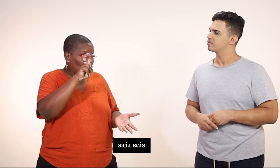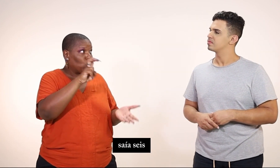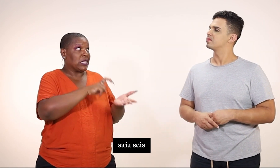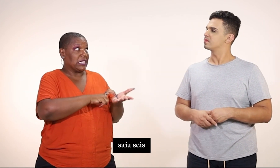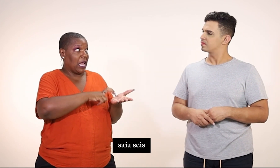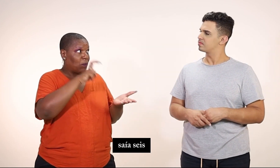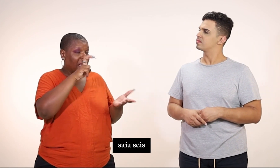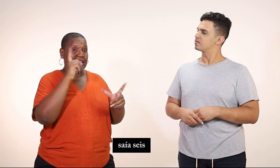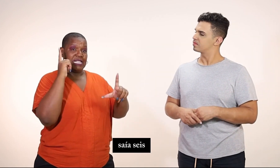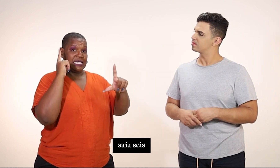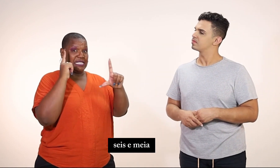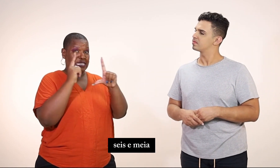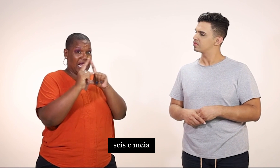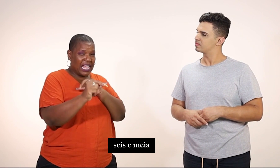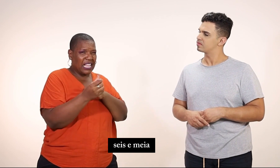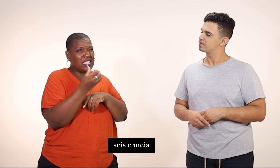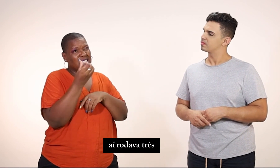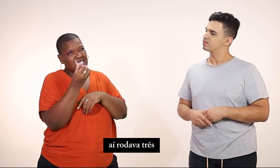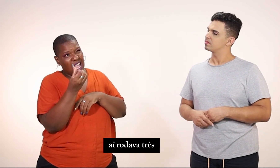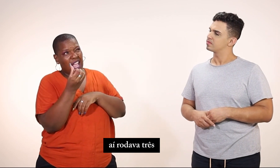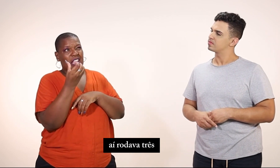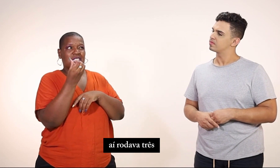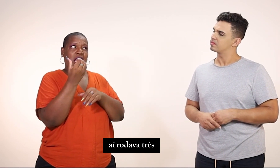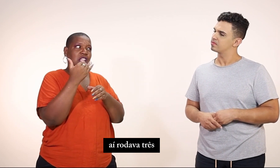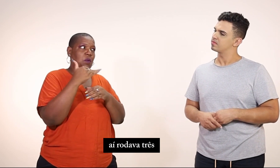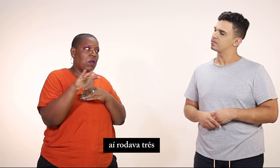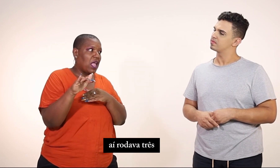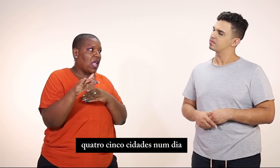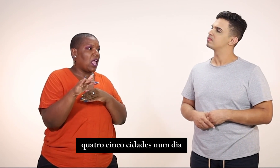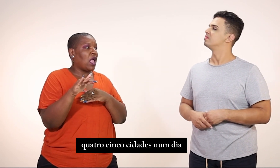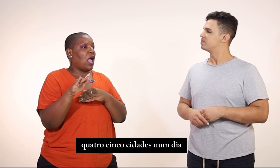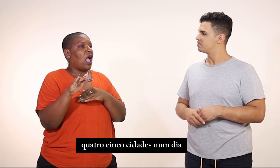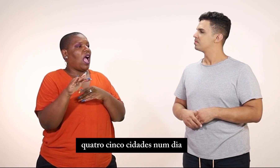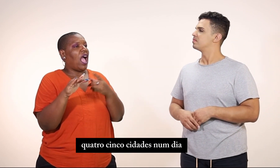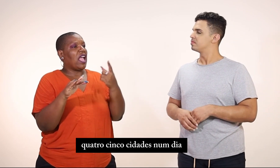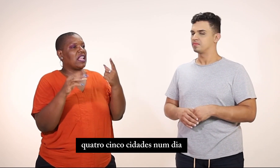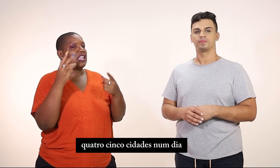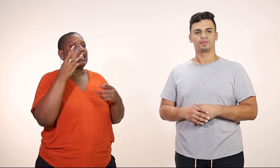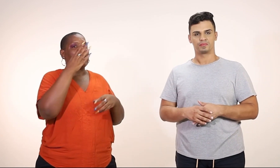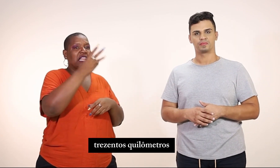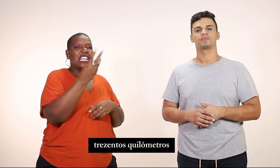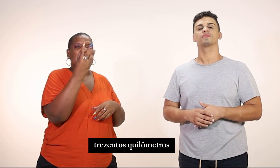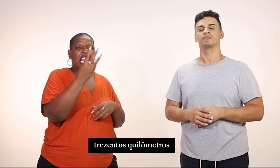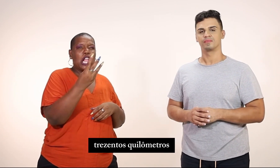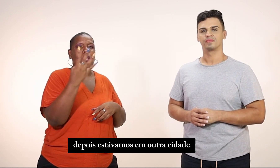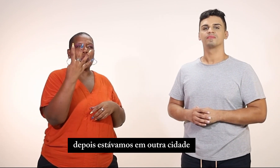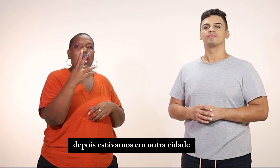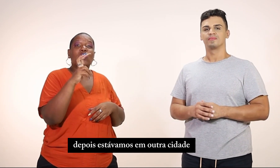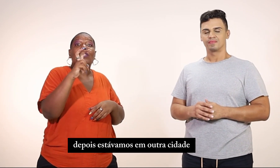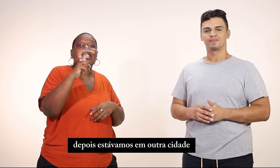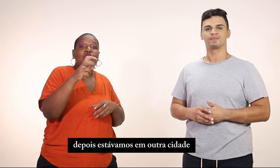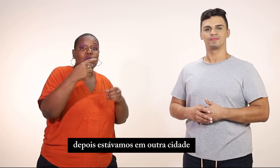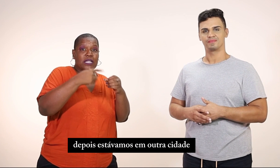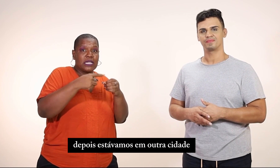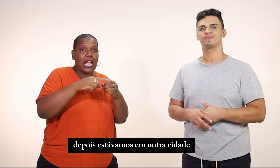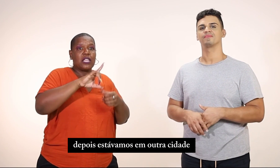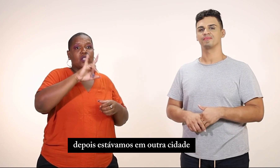saía 6, 6 e meia, aí rodava 3, 4, 5 cidades num dia. 300 quilômetros depois, estávamos em outra